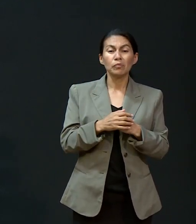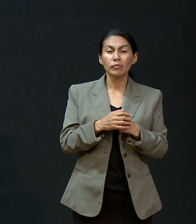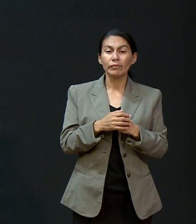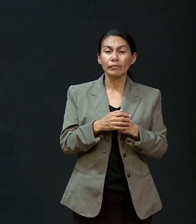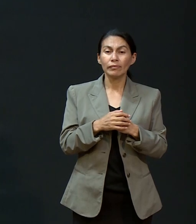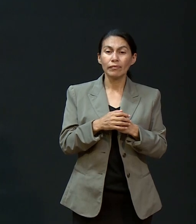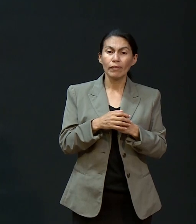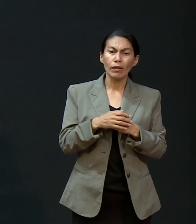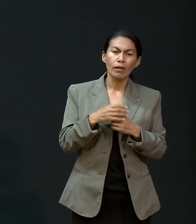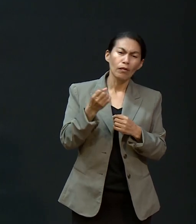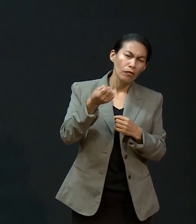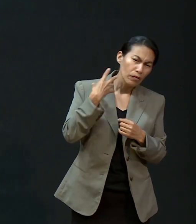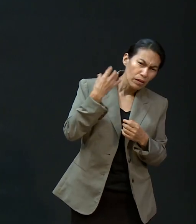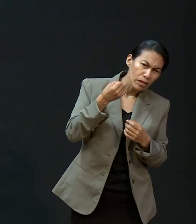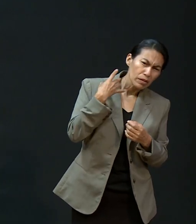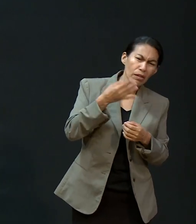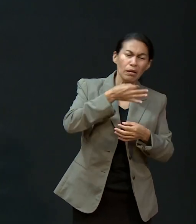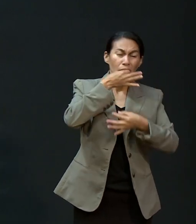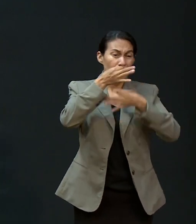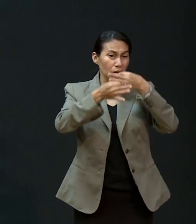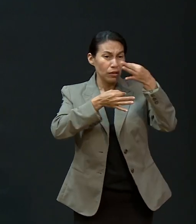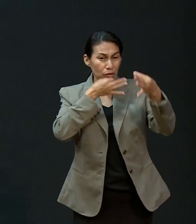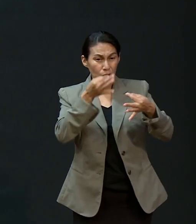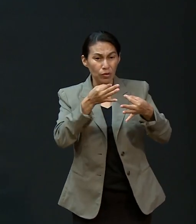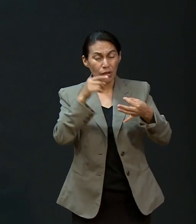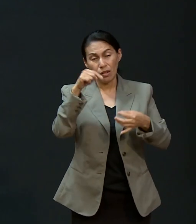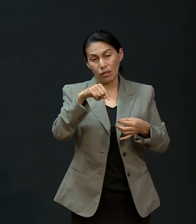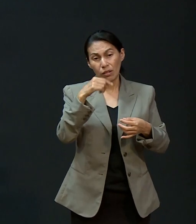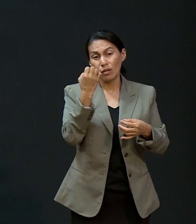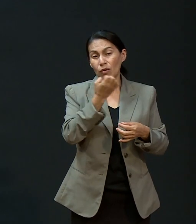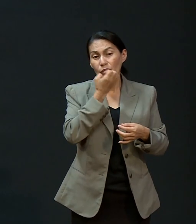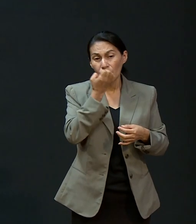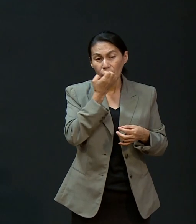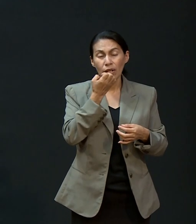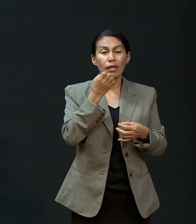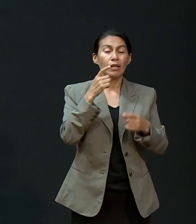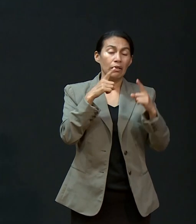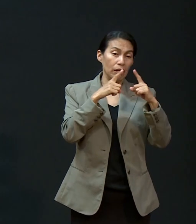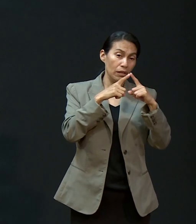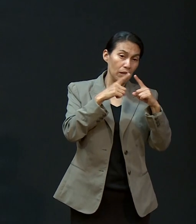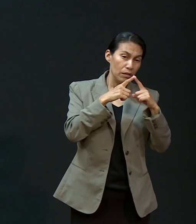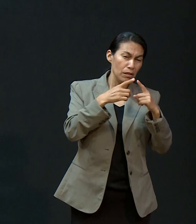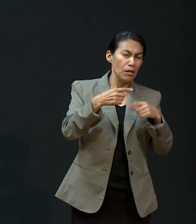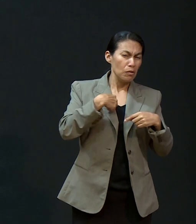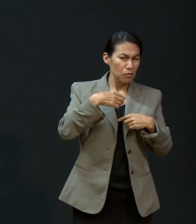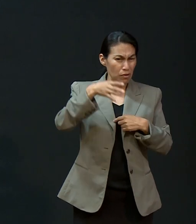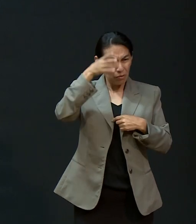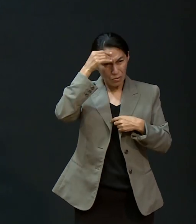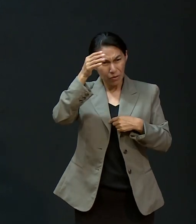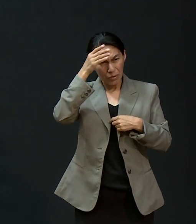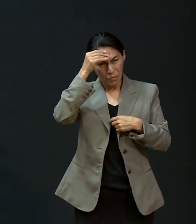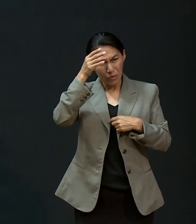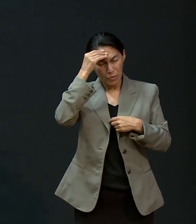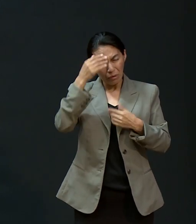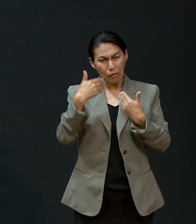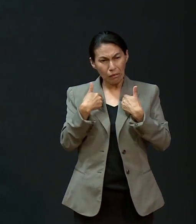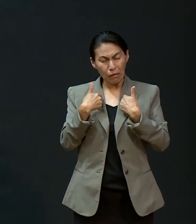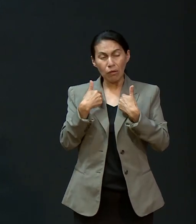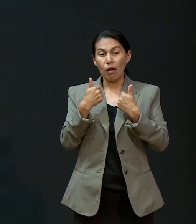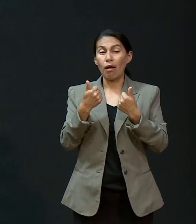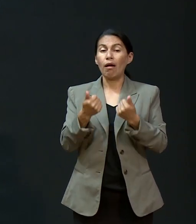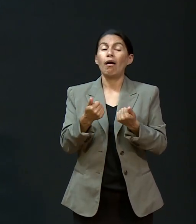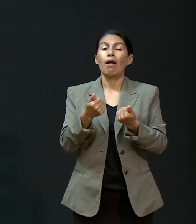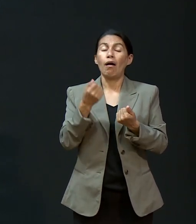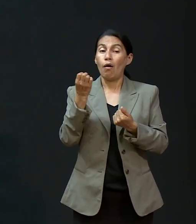también con las predicaciones, con los seminarios, con lo que se nos ha dado, tanto en la escuela como en la iglesia, hay